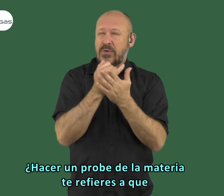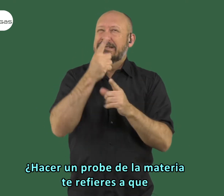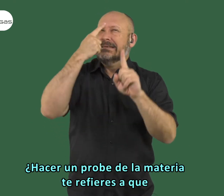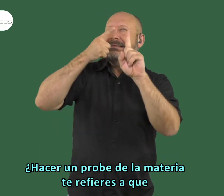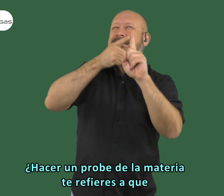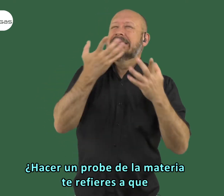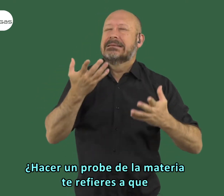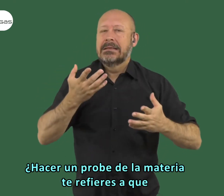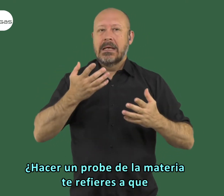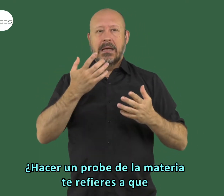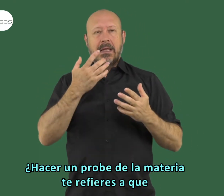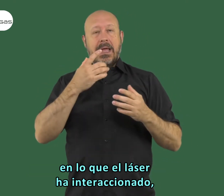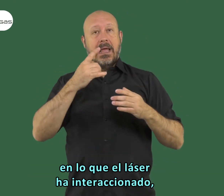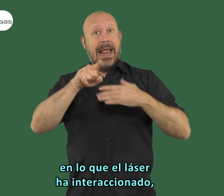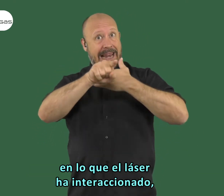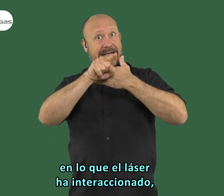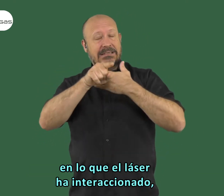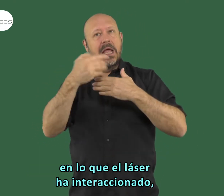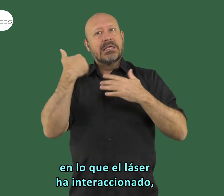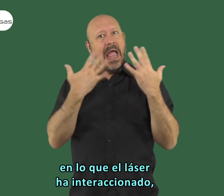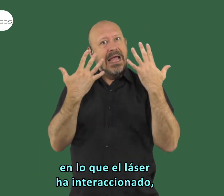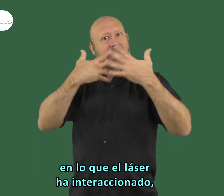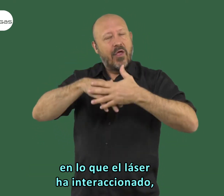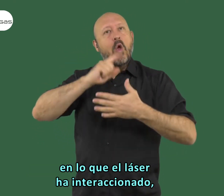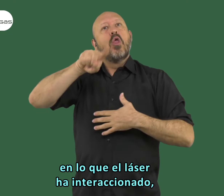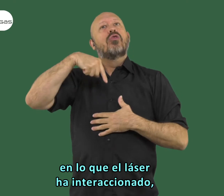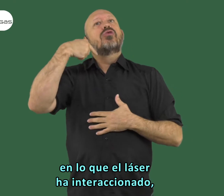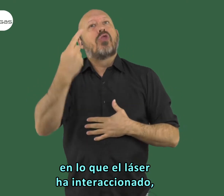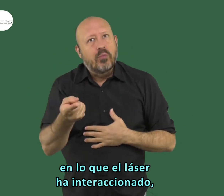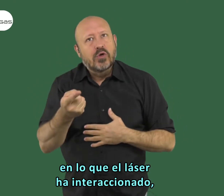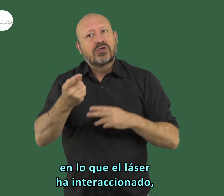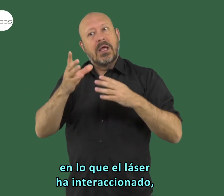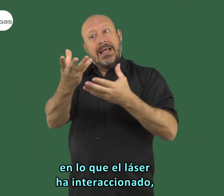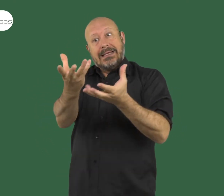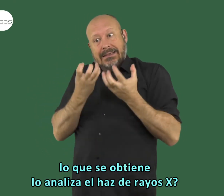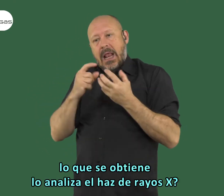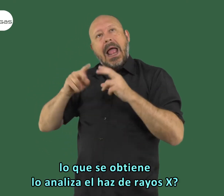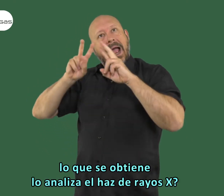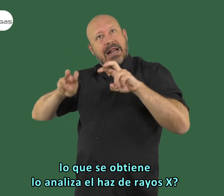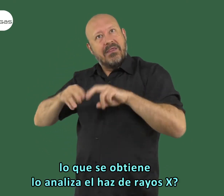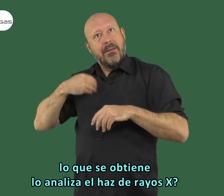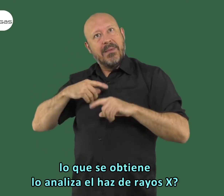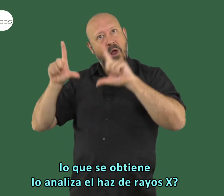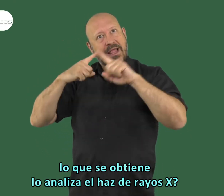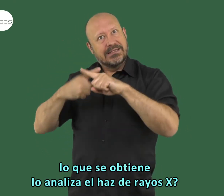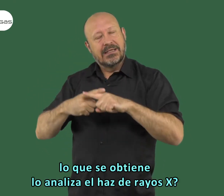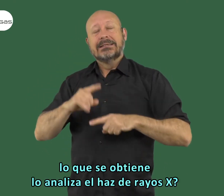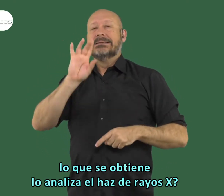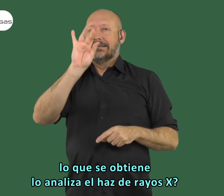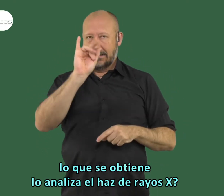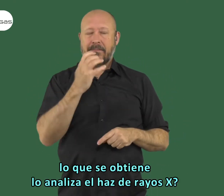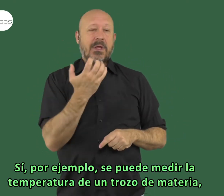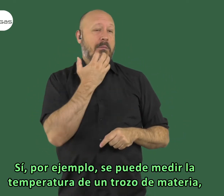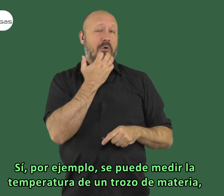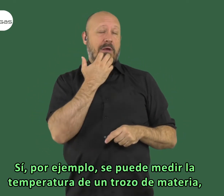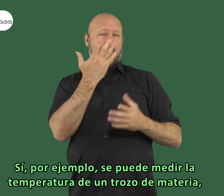de la materia, te refieres a que en lo que el láser ha interaccionado y lo que se obtiene lo analiza Sí. el haz de rayos